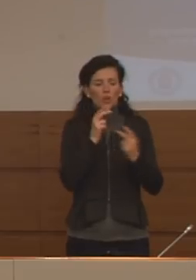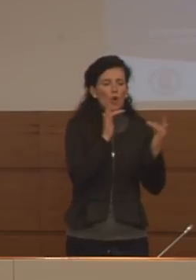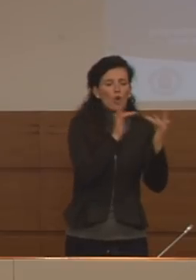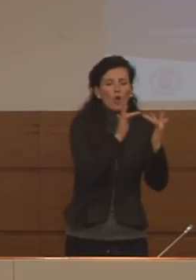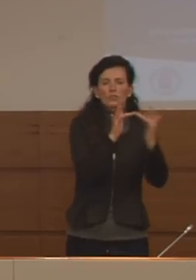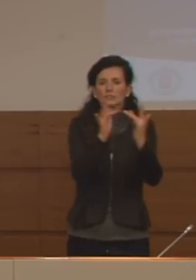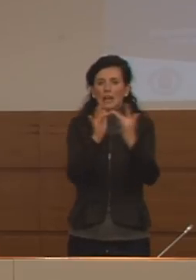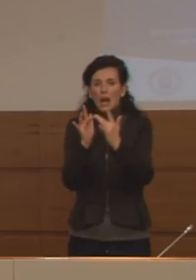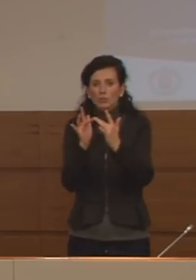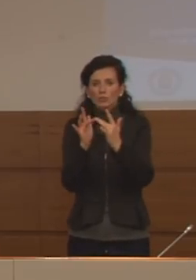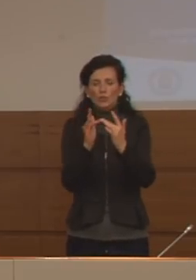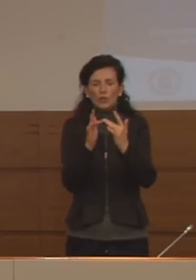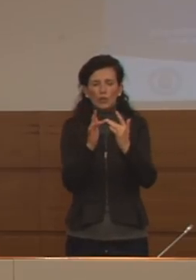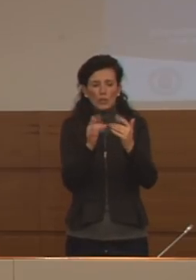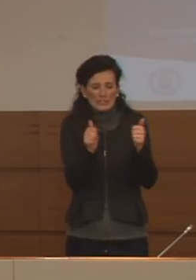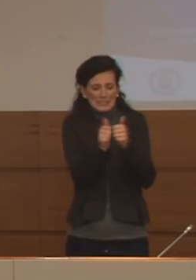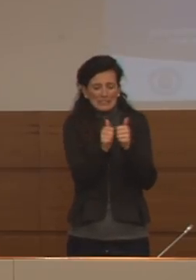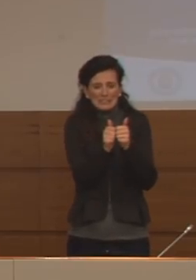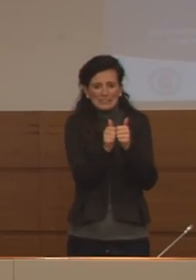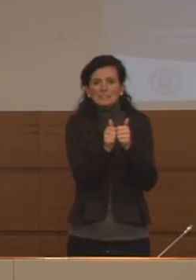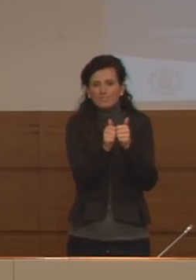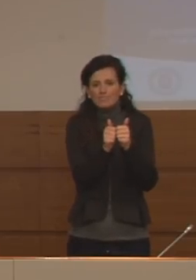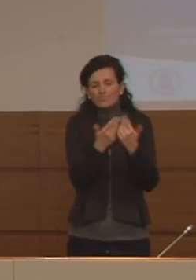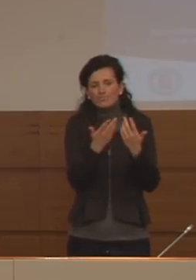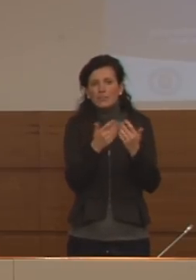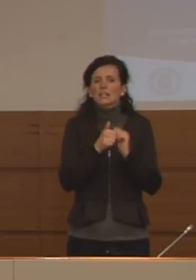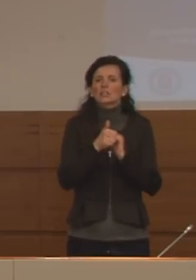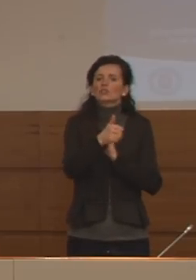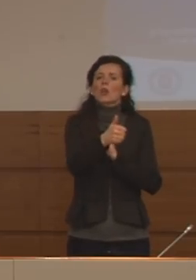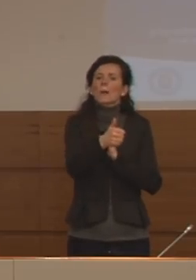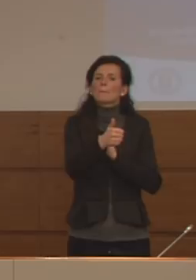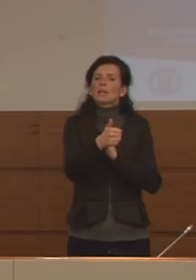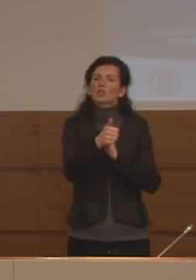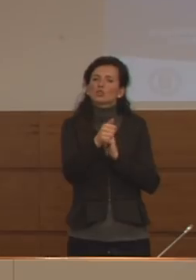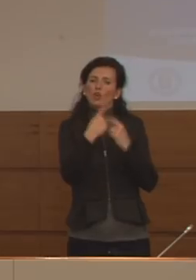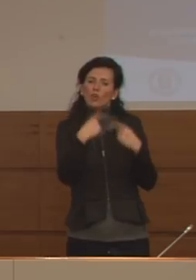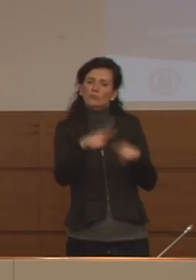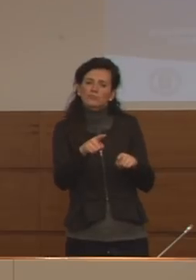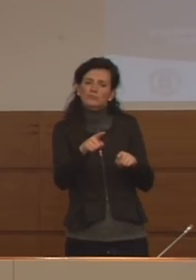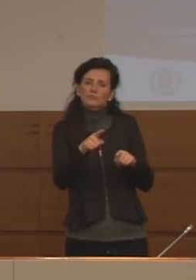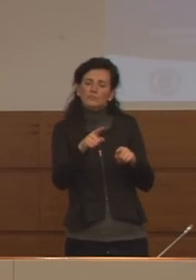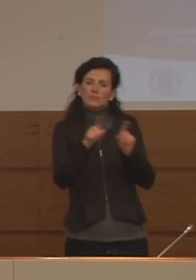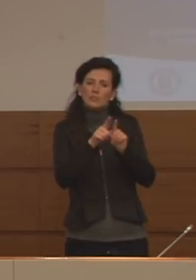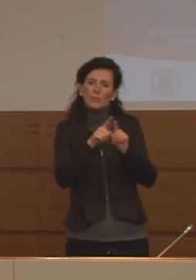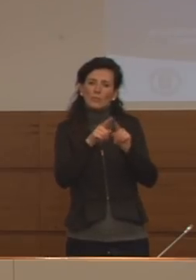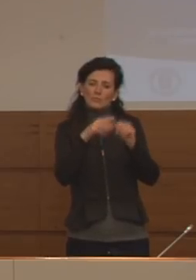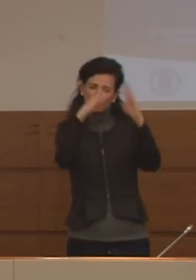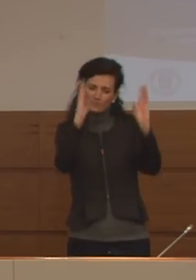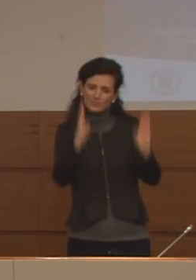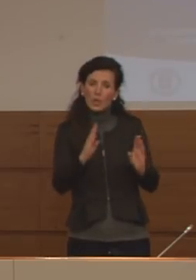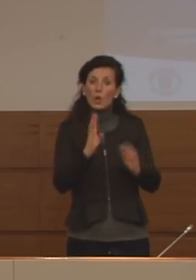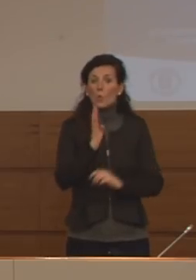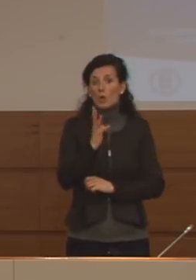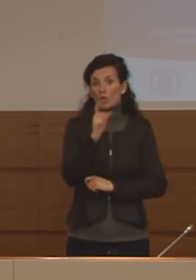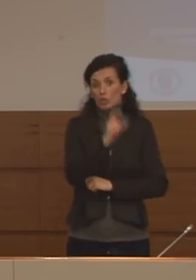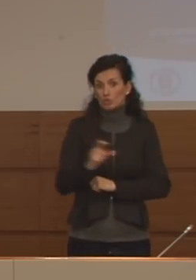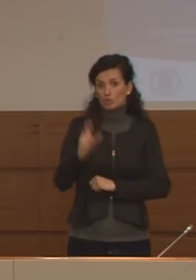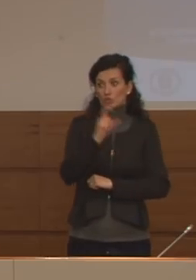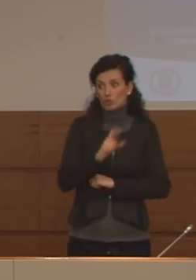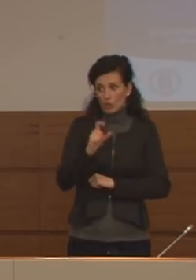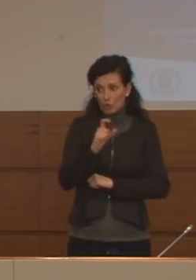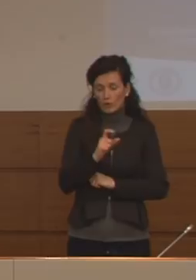isolamento fiduciario per il periodo previsto di 14 giorni rispetto e quindi è importante